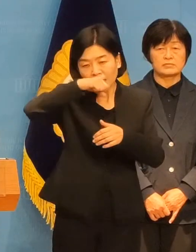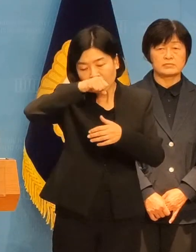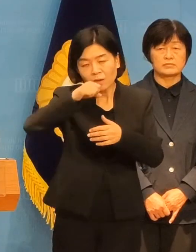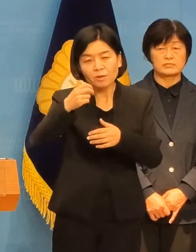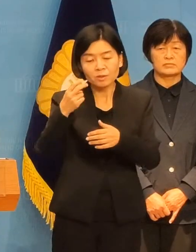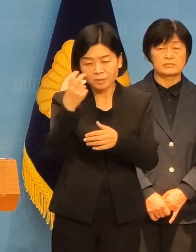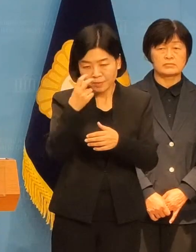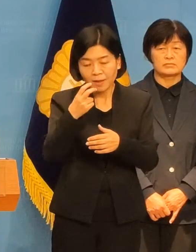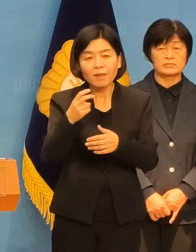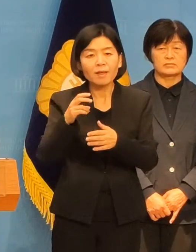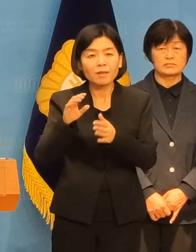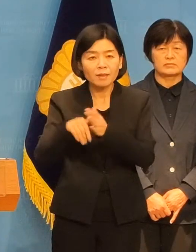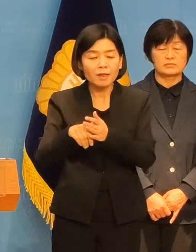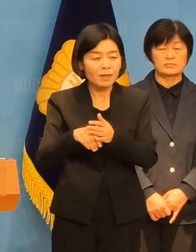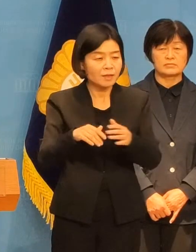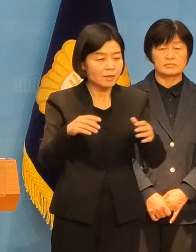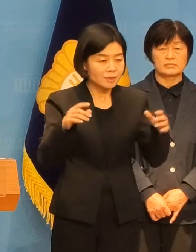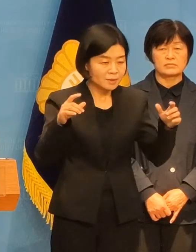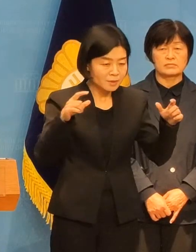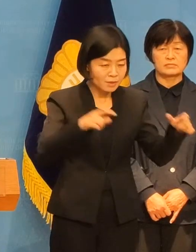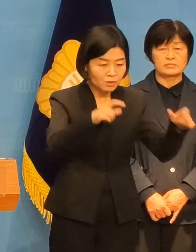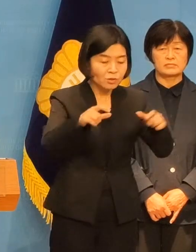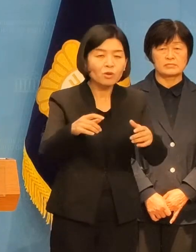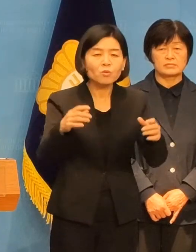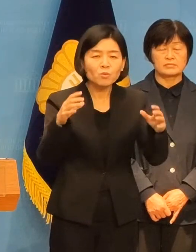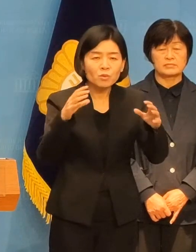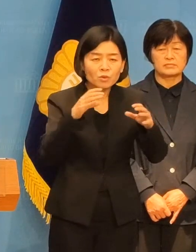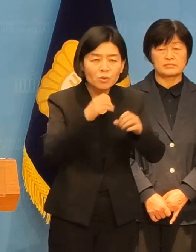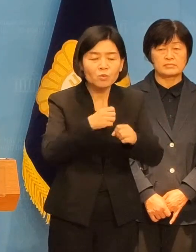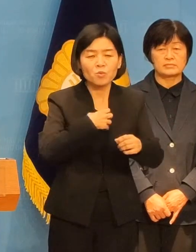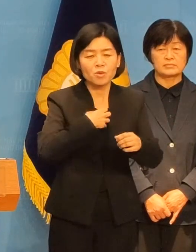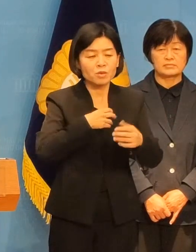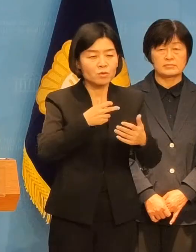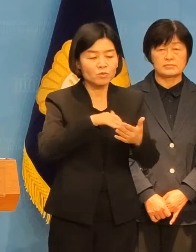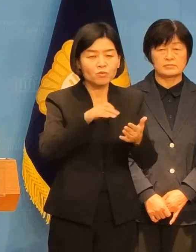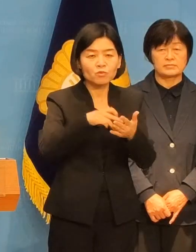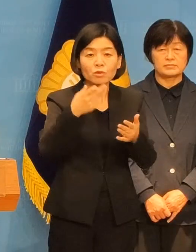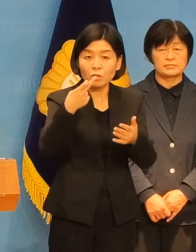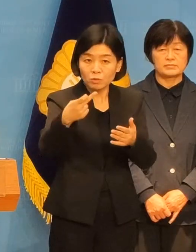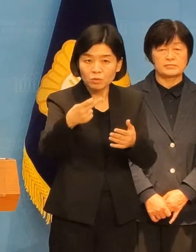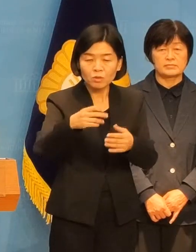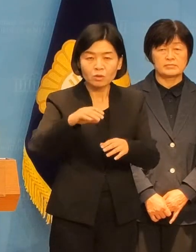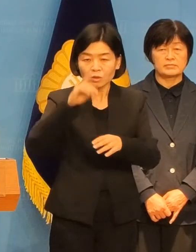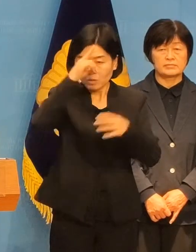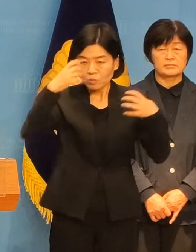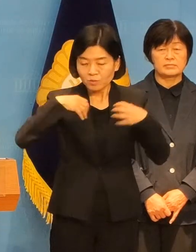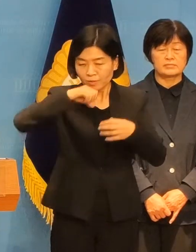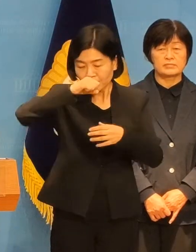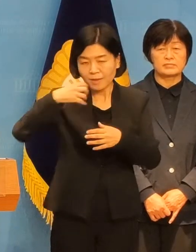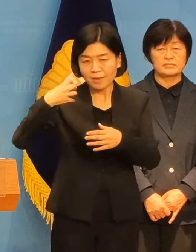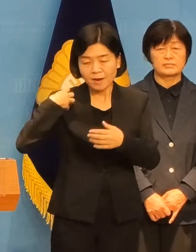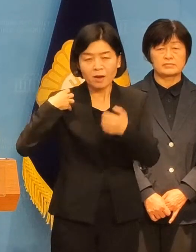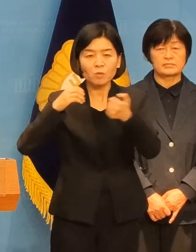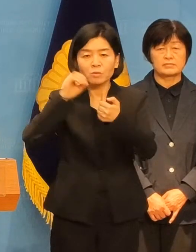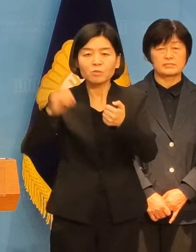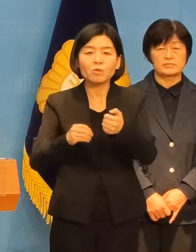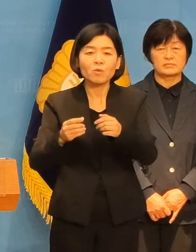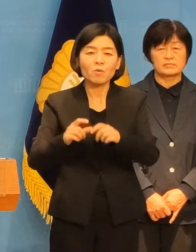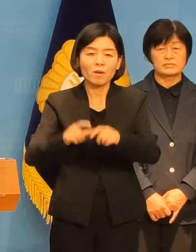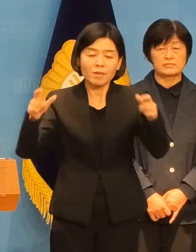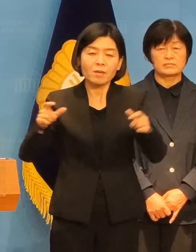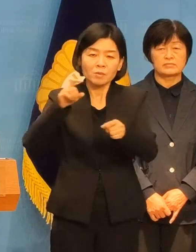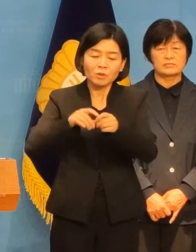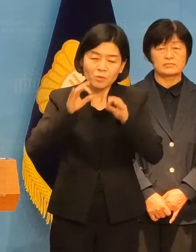최소한 소멸지역 12개 지역과 국고 부담 50% 확대를 위해서 최선을 다하도록 하겠습니다. 그럼